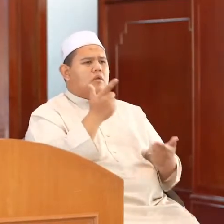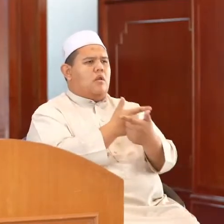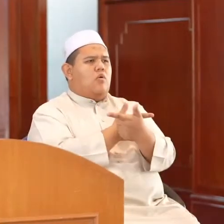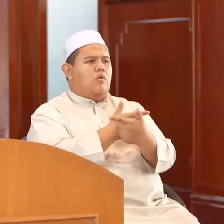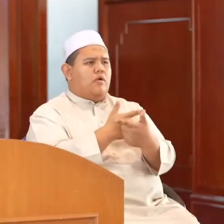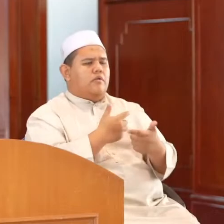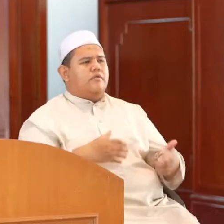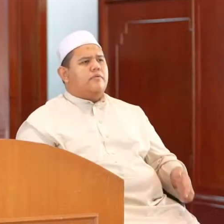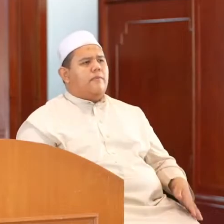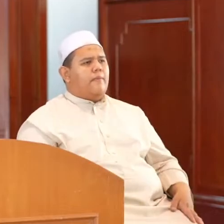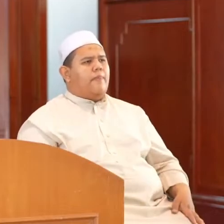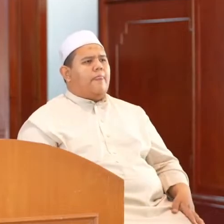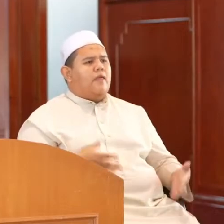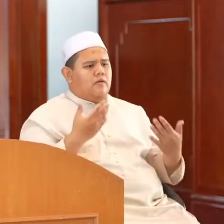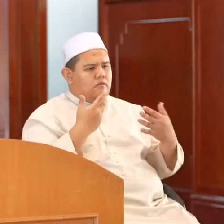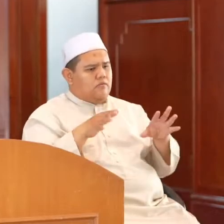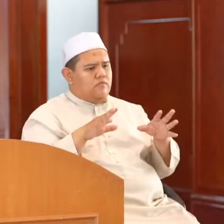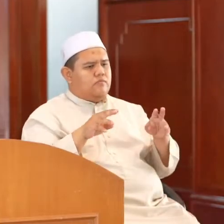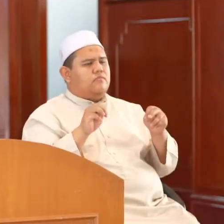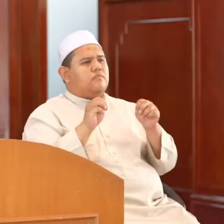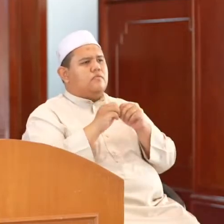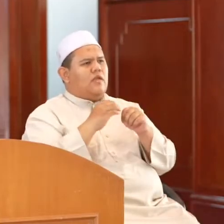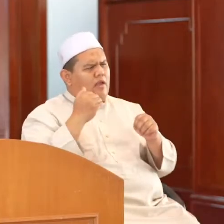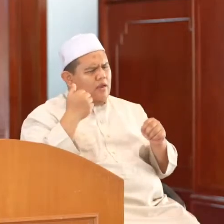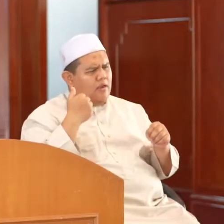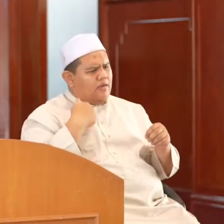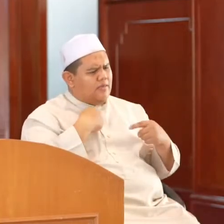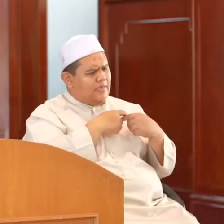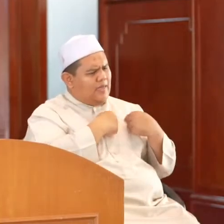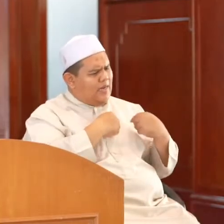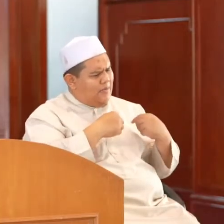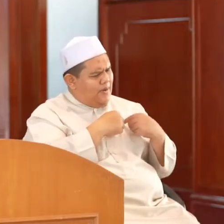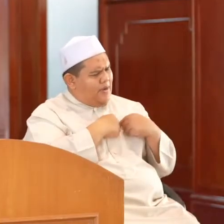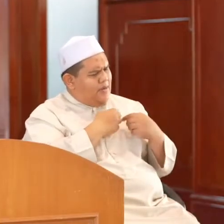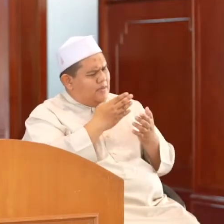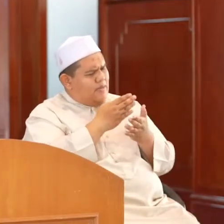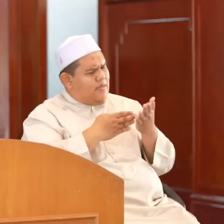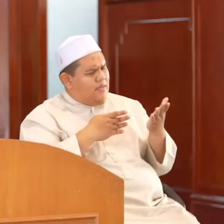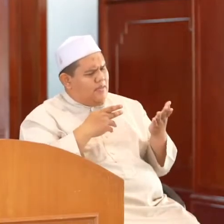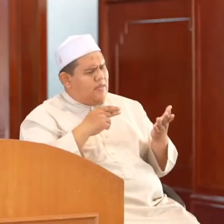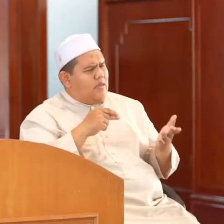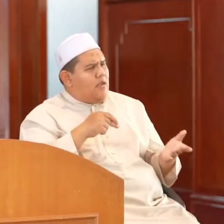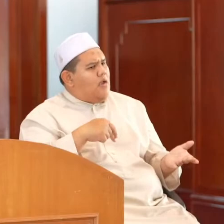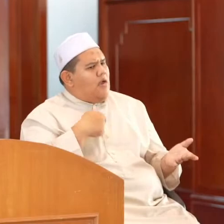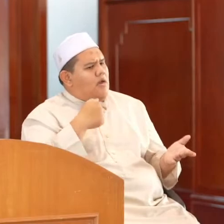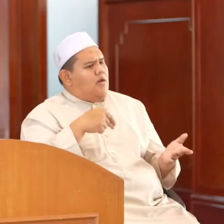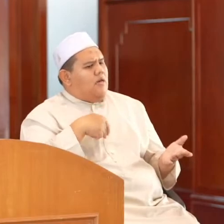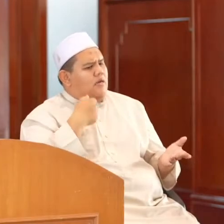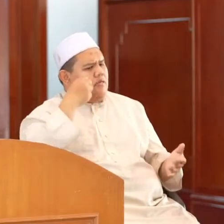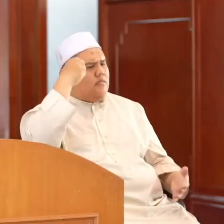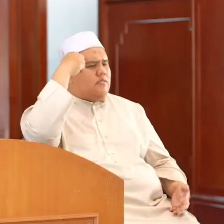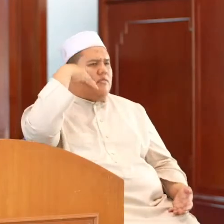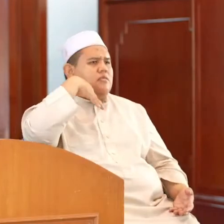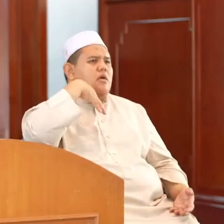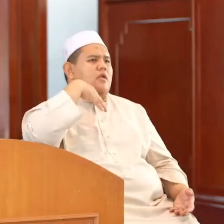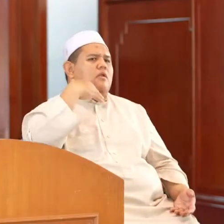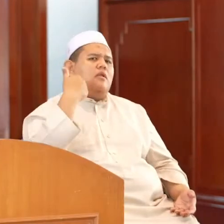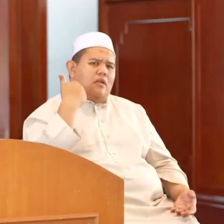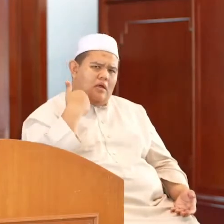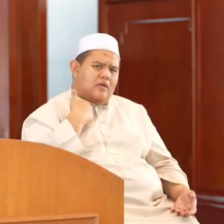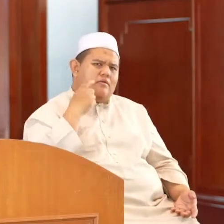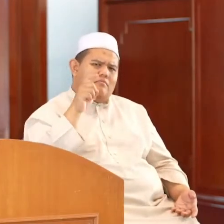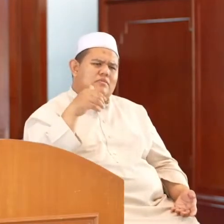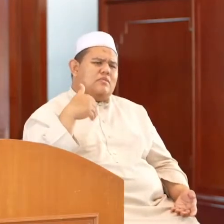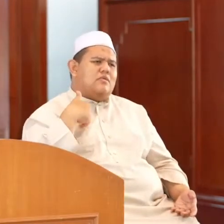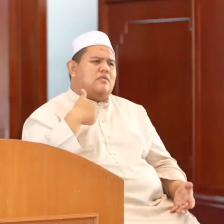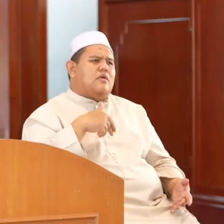Sudah barang tentu akan ada dalam hatinya sejuzuk rasa kekesalan. Dia